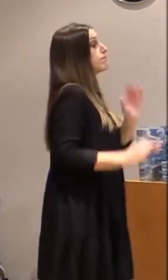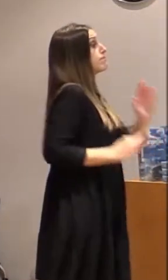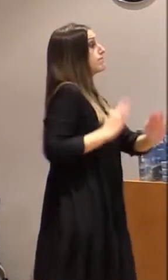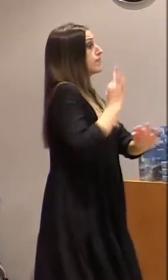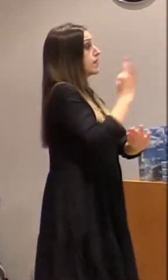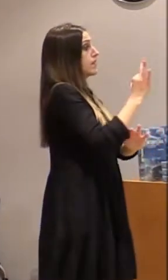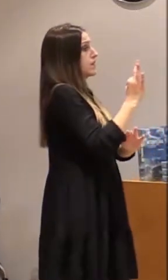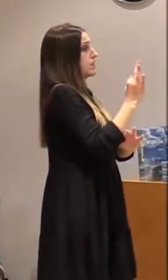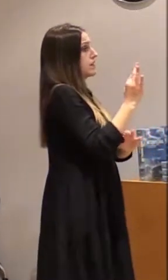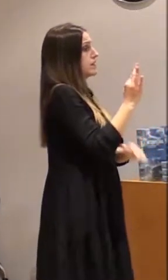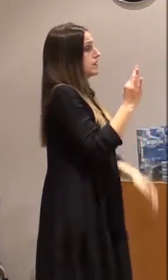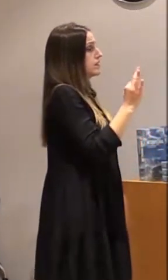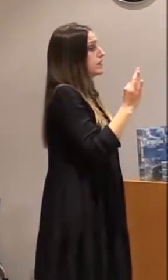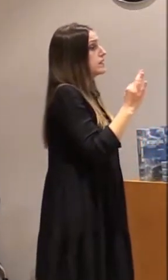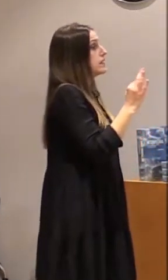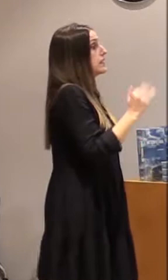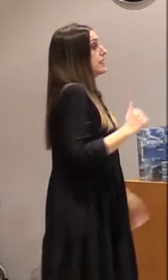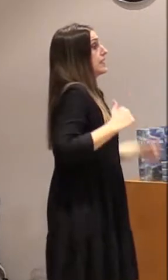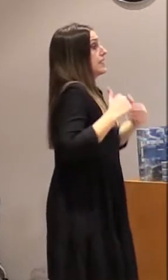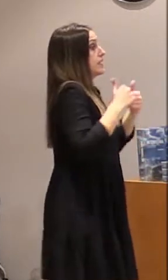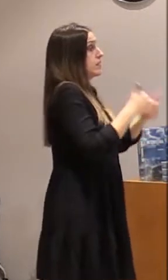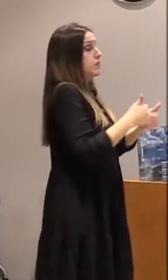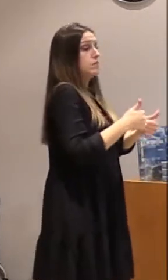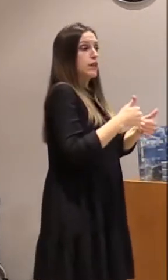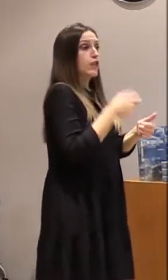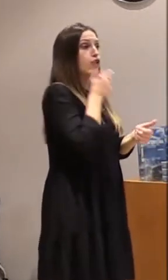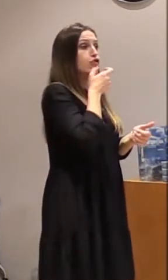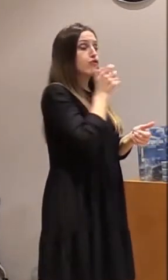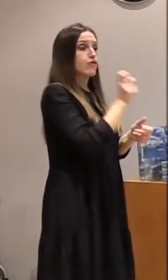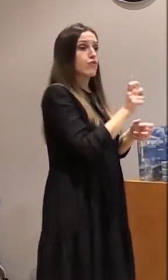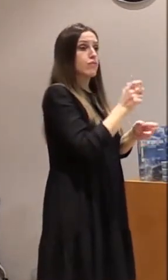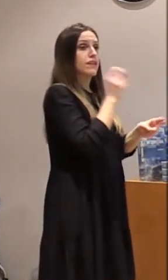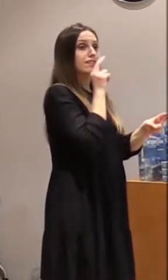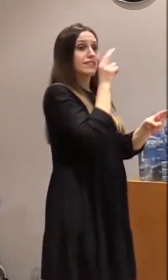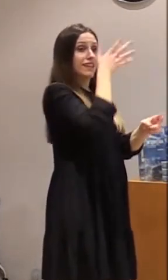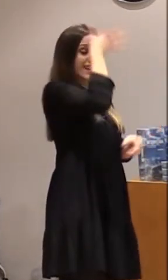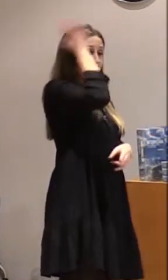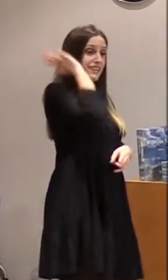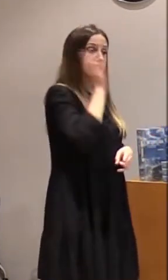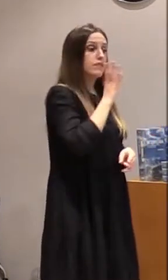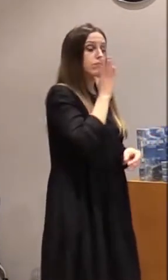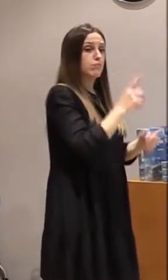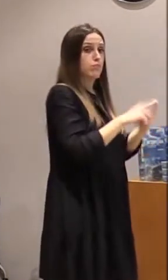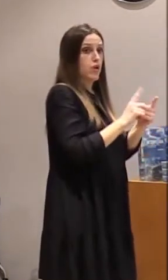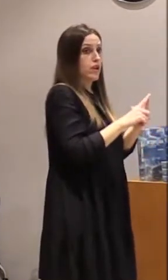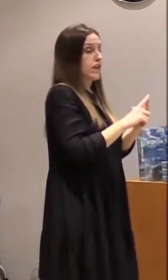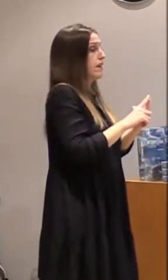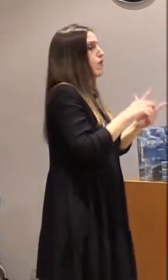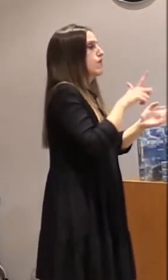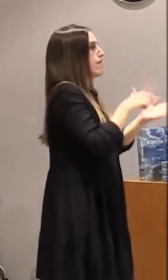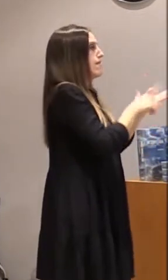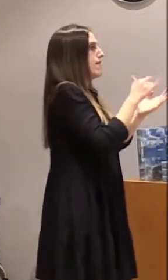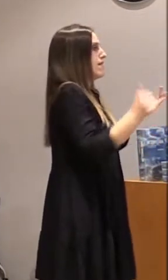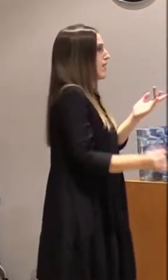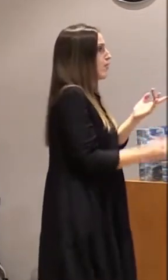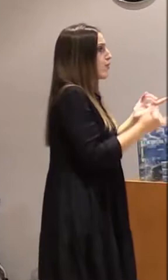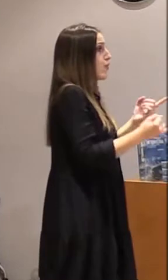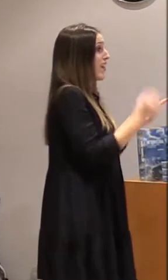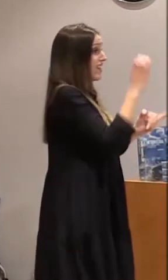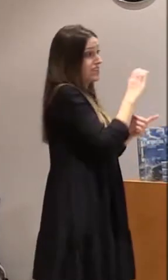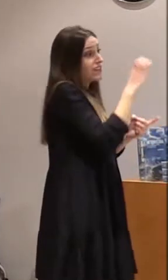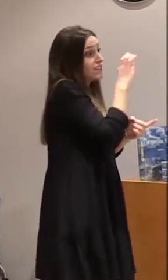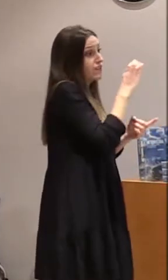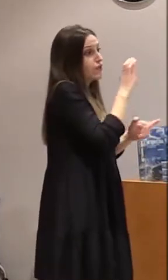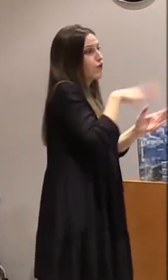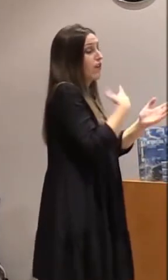Además, empezó a usar los nombres en latín por diferentes motivos. El primero, porque era el lenguaje científico de la época. Hasta esa